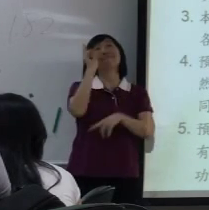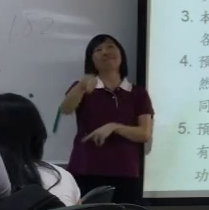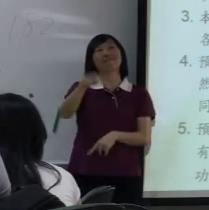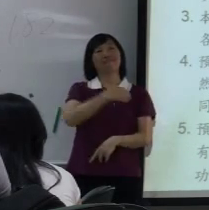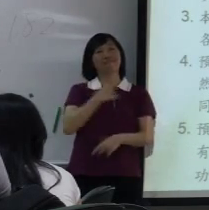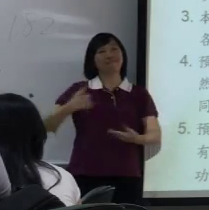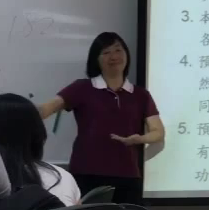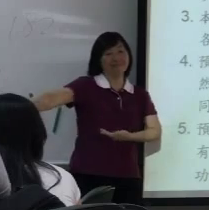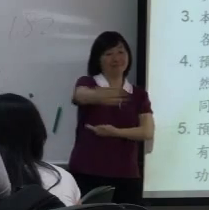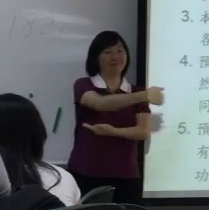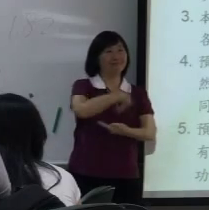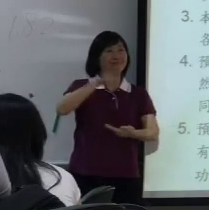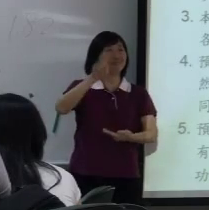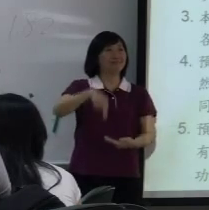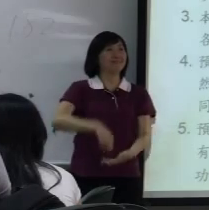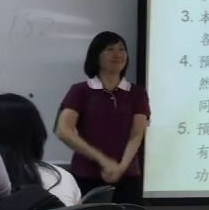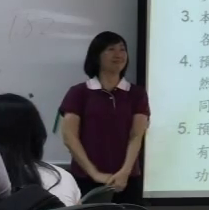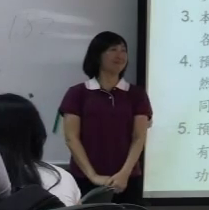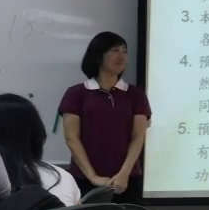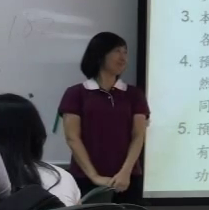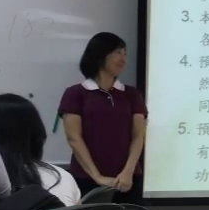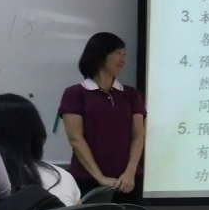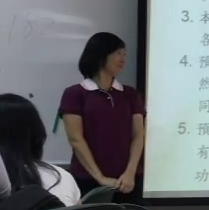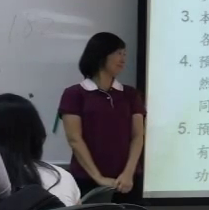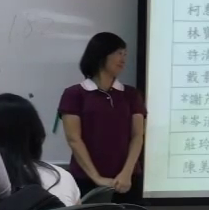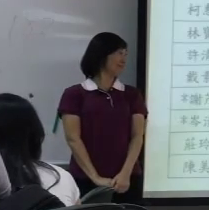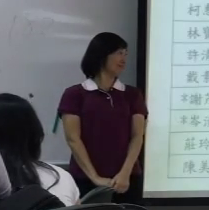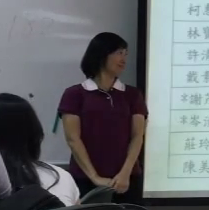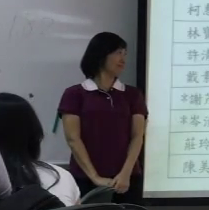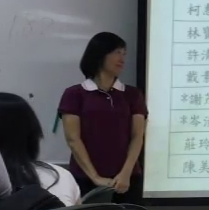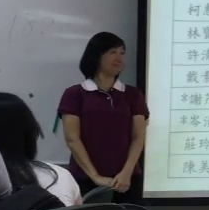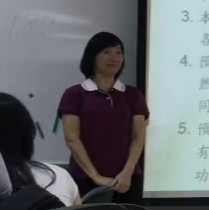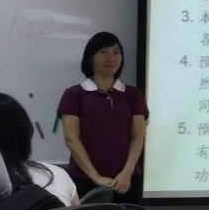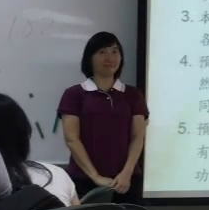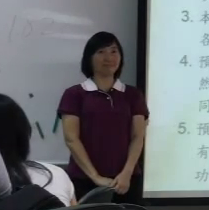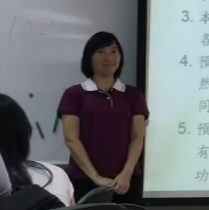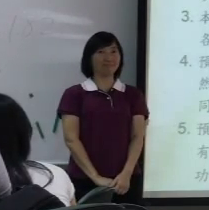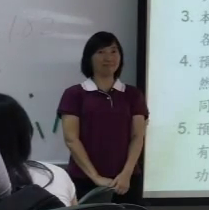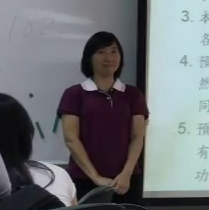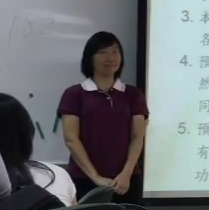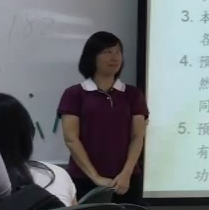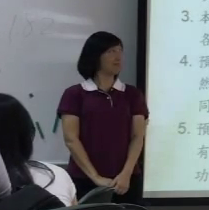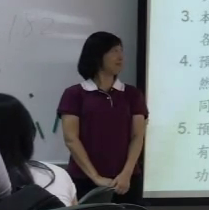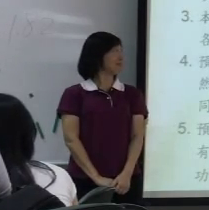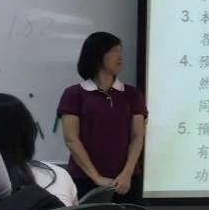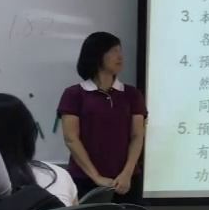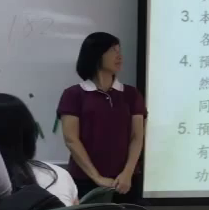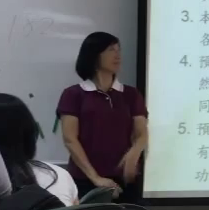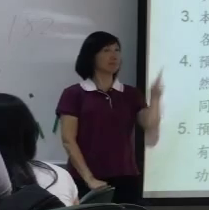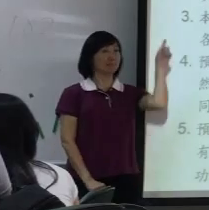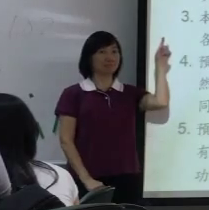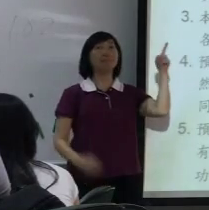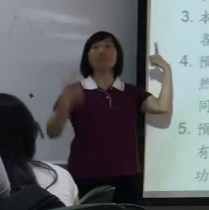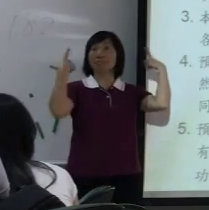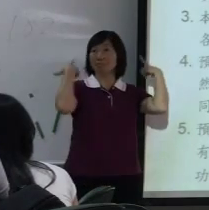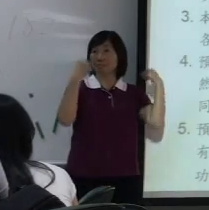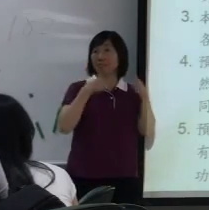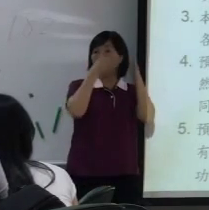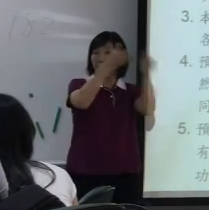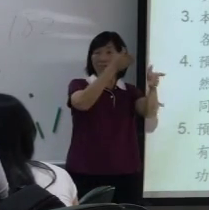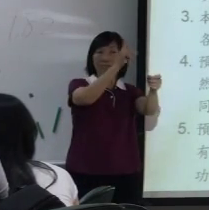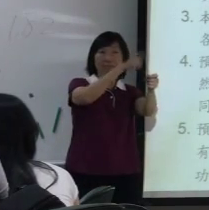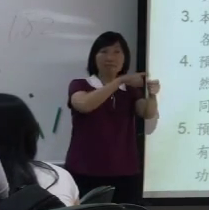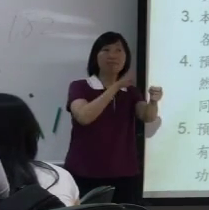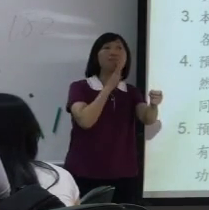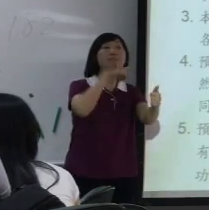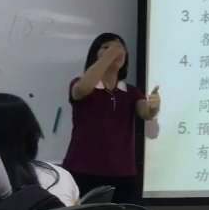度，哦，好，所以原先等一下，原先只是为了这